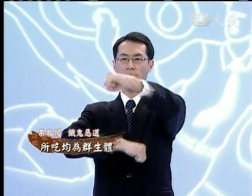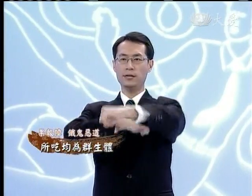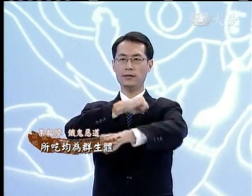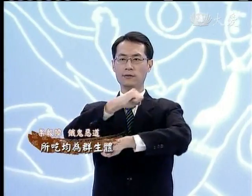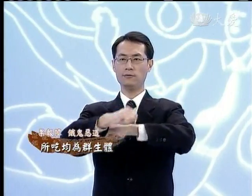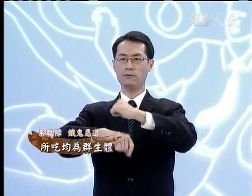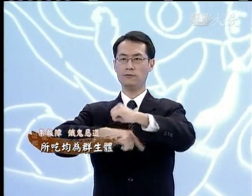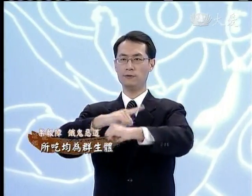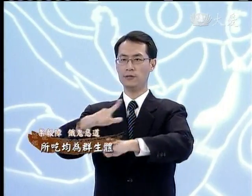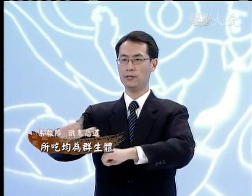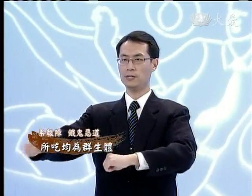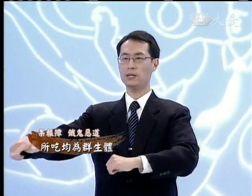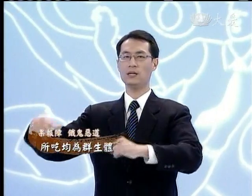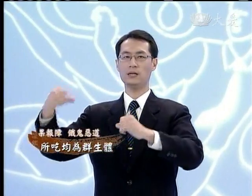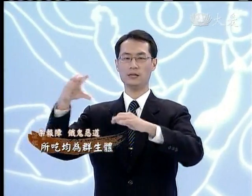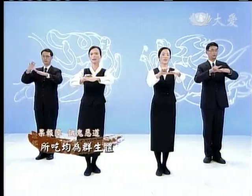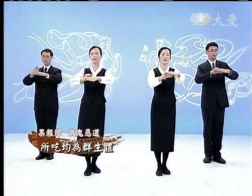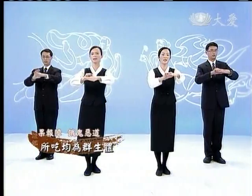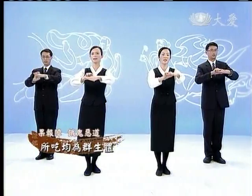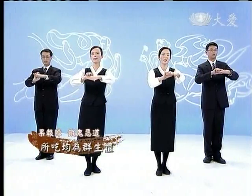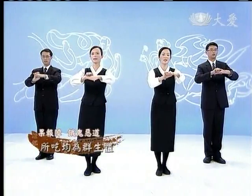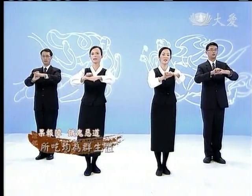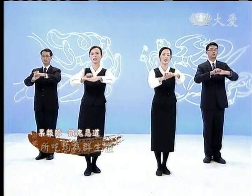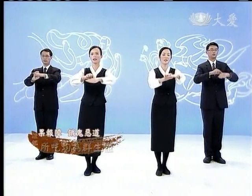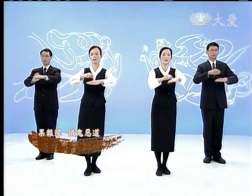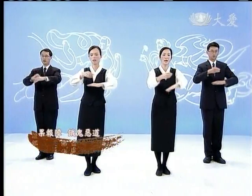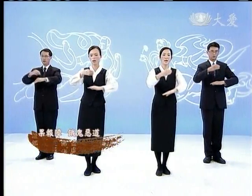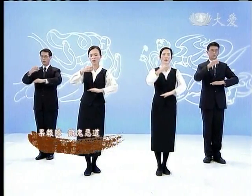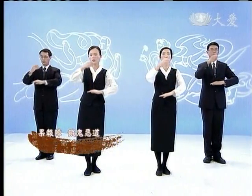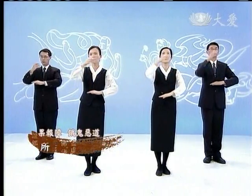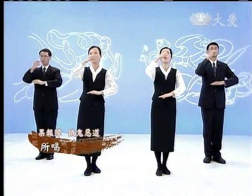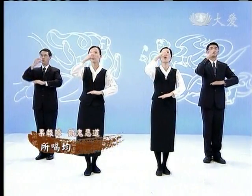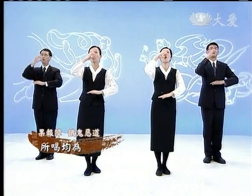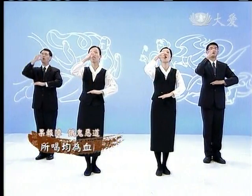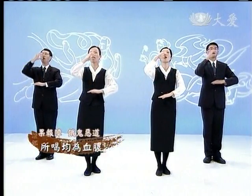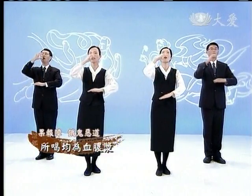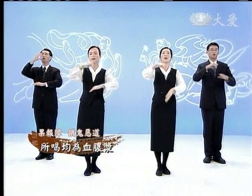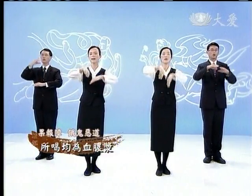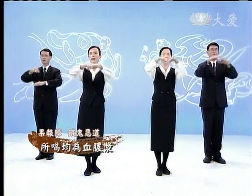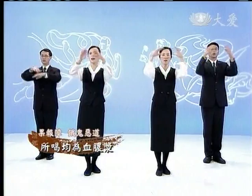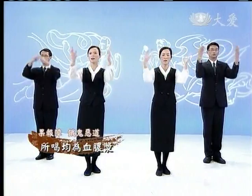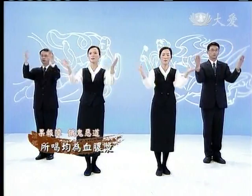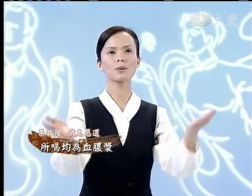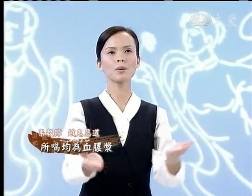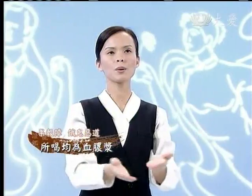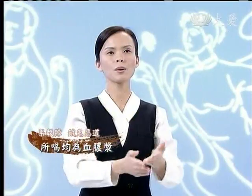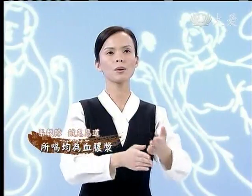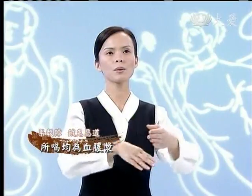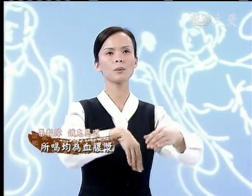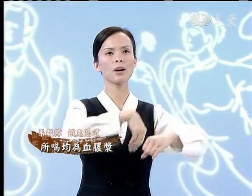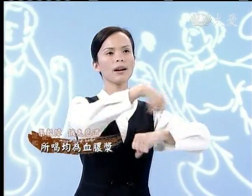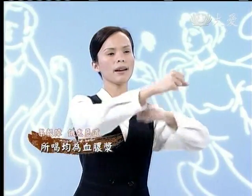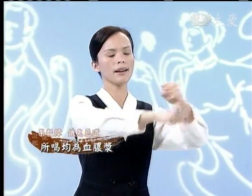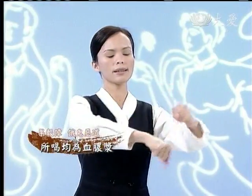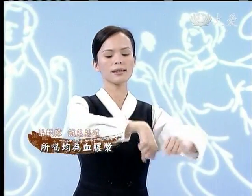为群生体，所合俱为